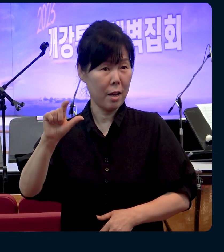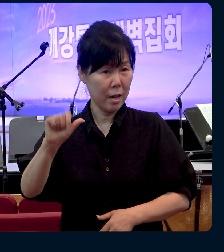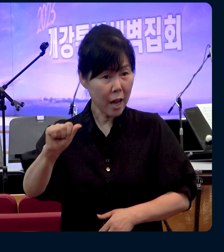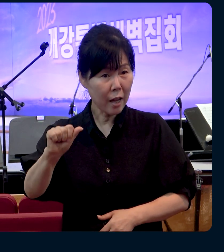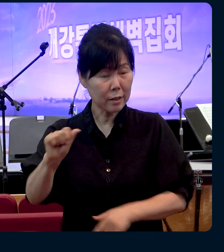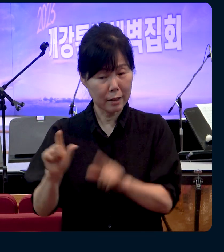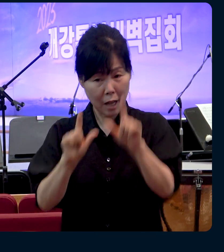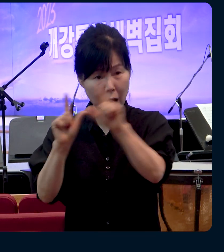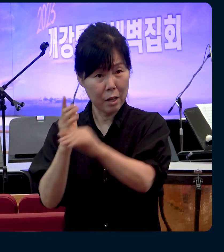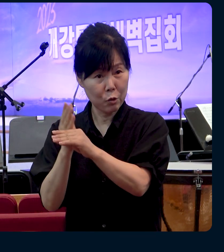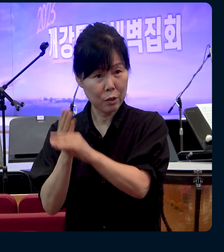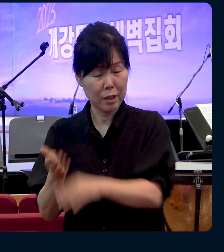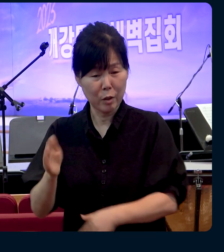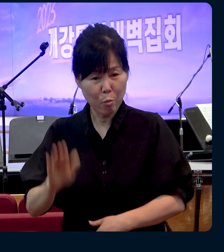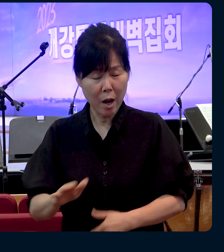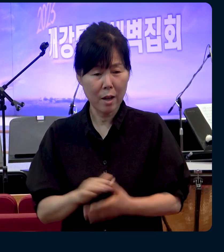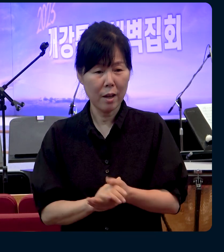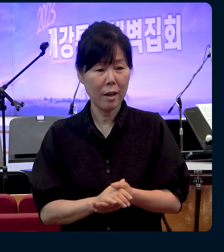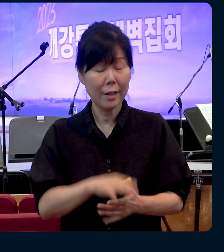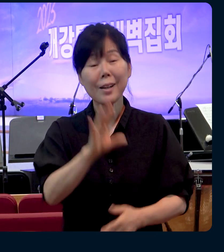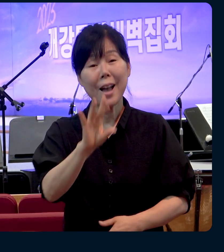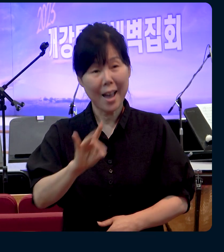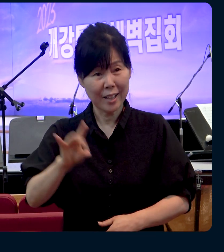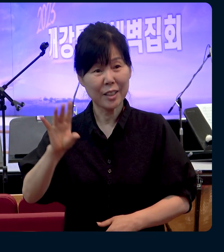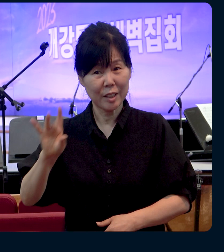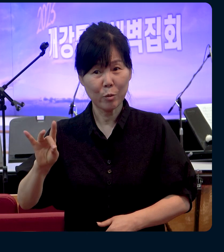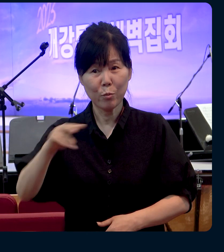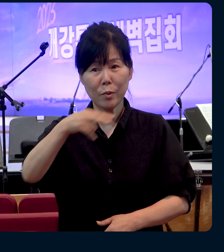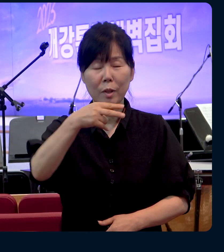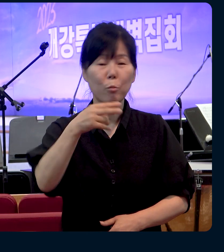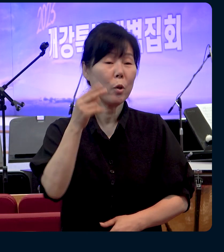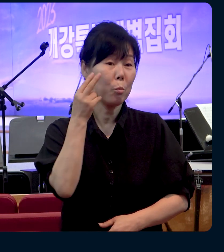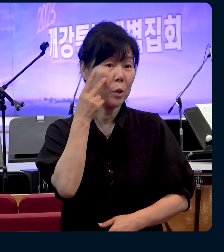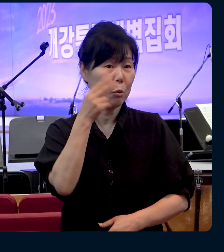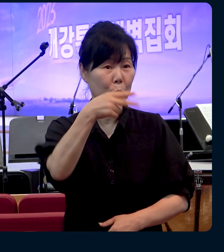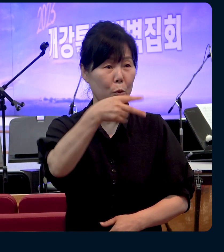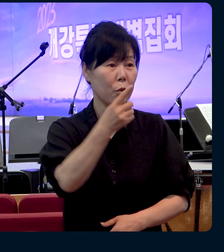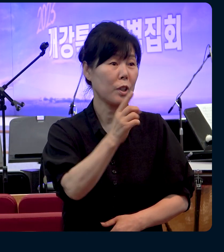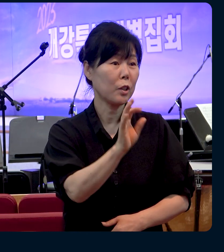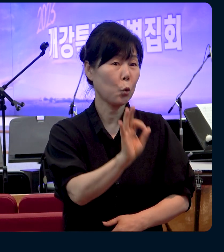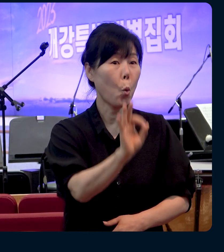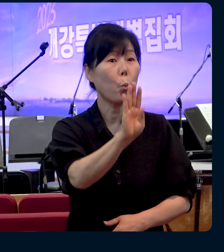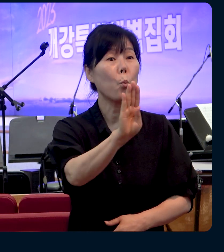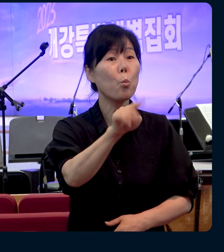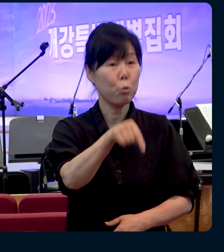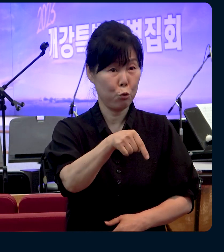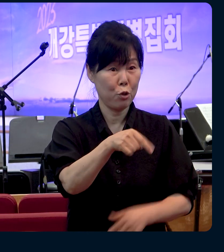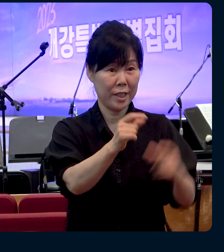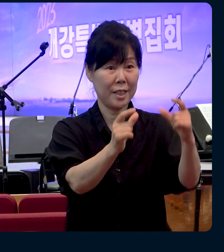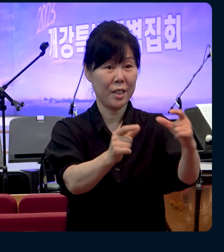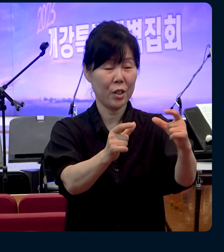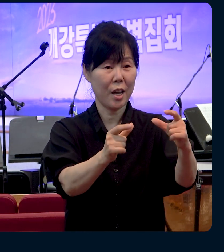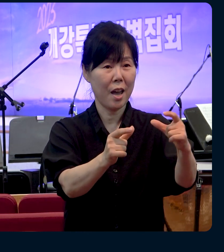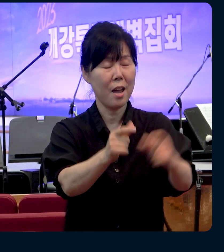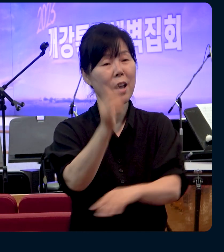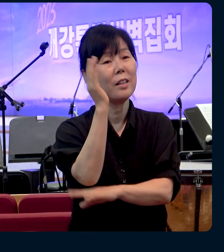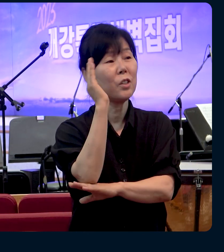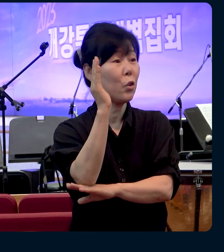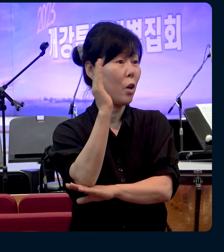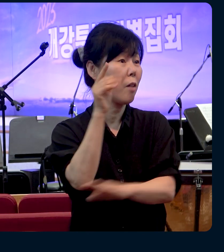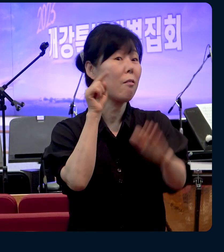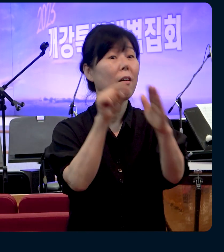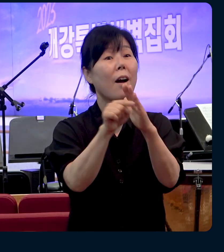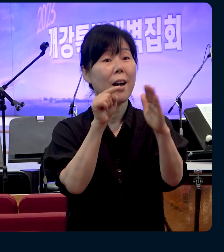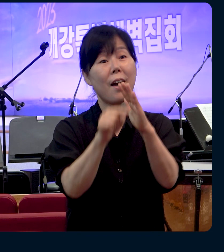가끔 동부 이쪽 이 미국 동부 쪽에 여행을 그 집회 때문에